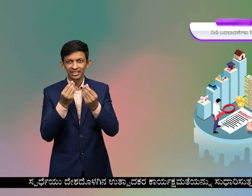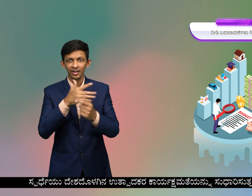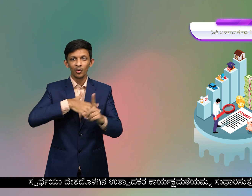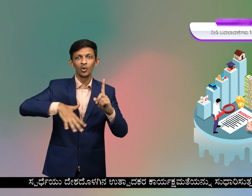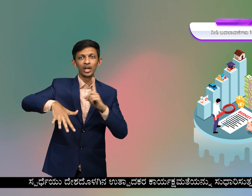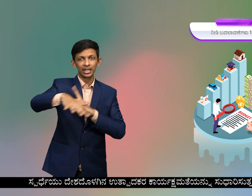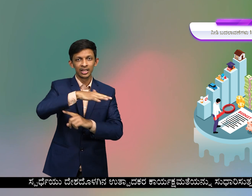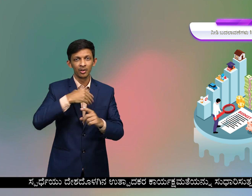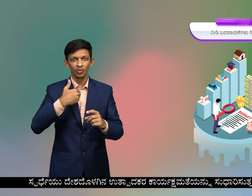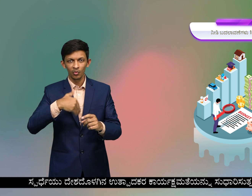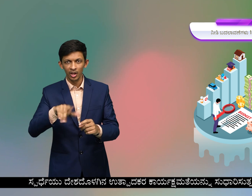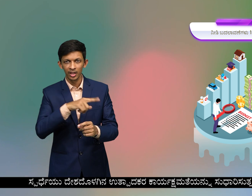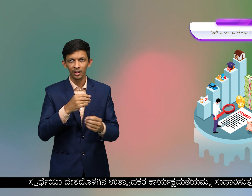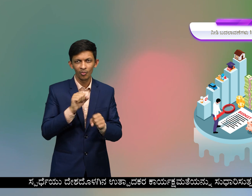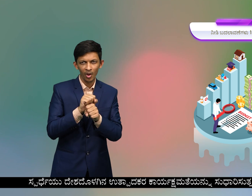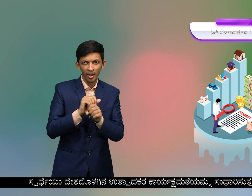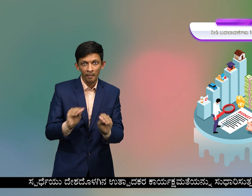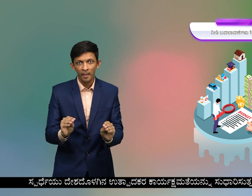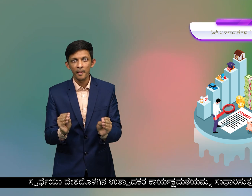ಸ್ಪರ್ಧೆಯು ದೇಶದೊಳಗಿನ ಉತ್ಪಾದಕರ